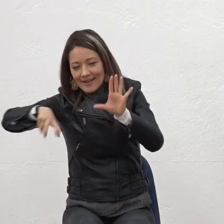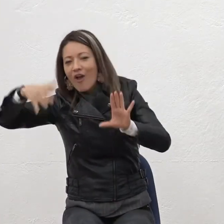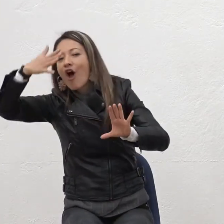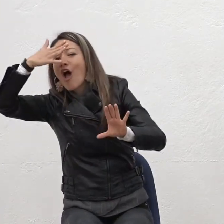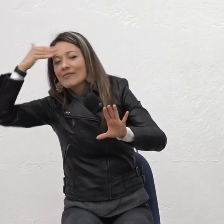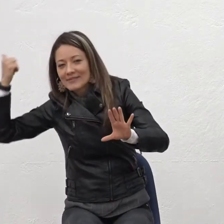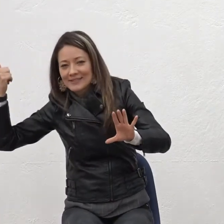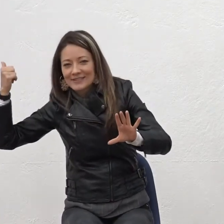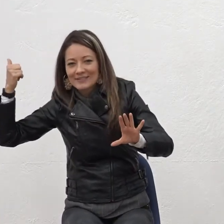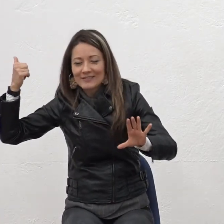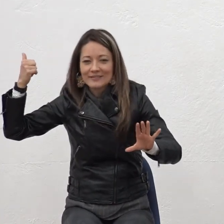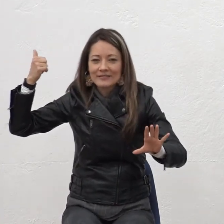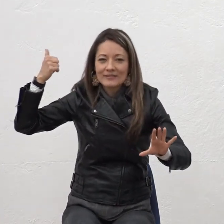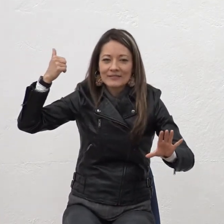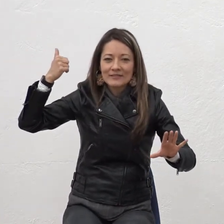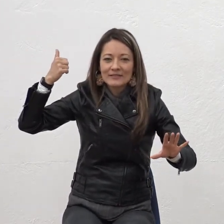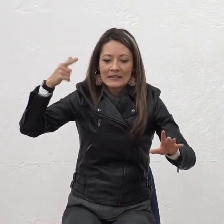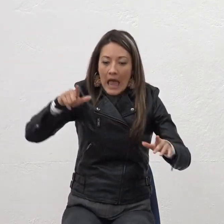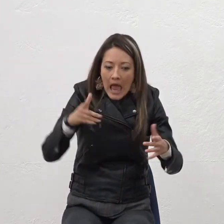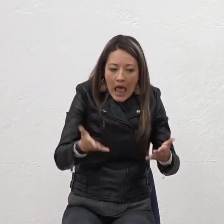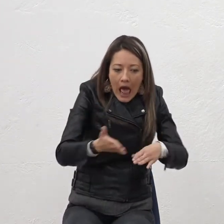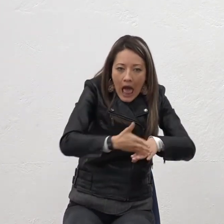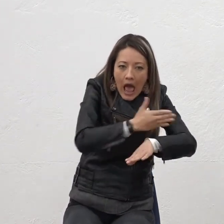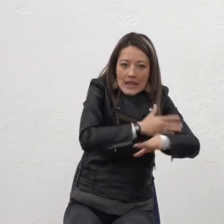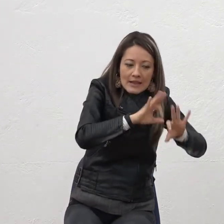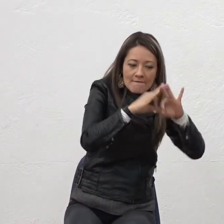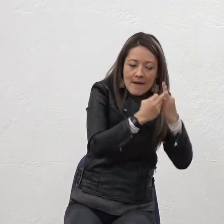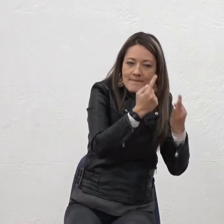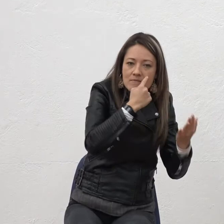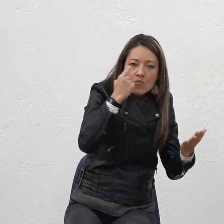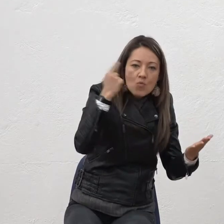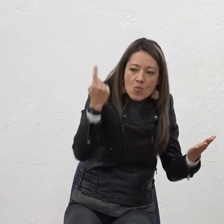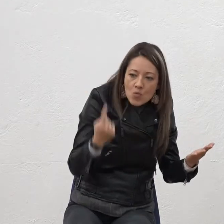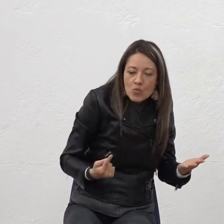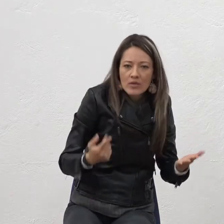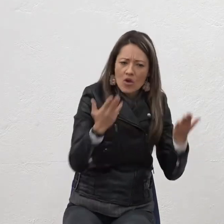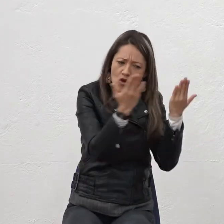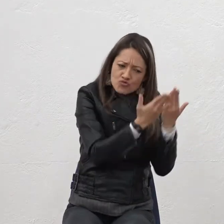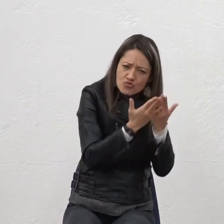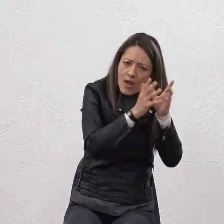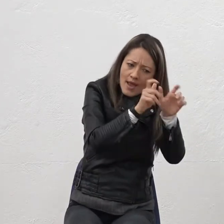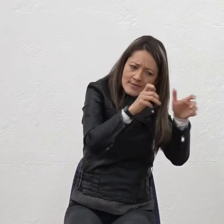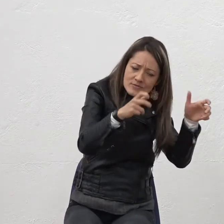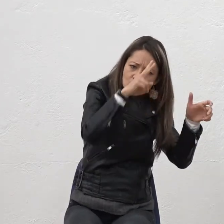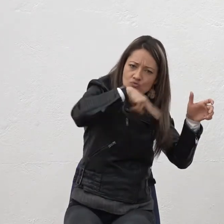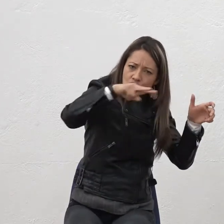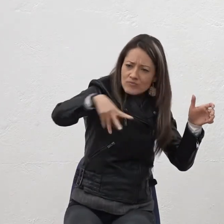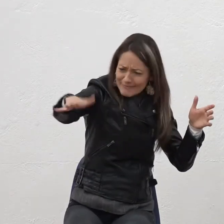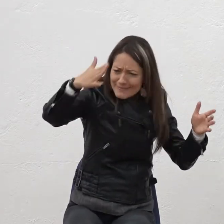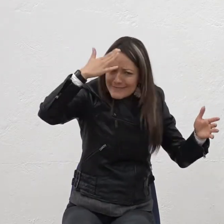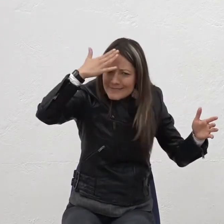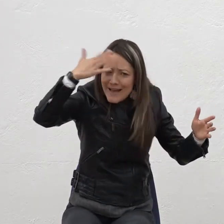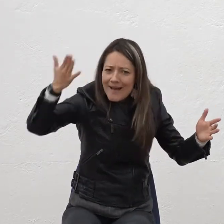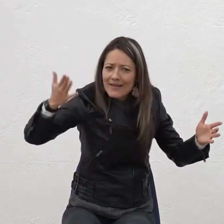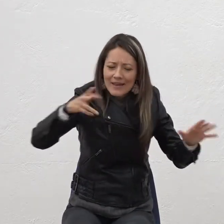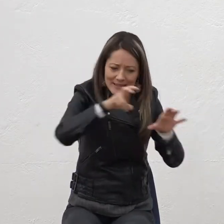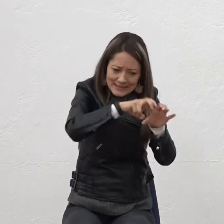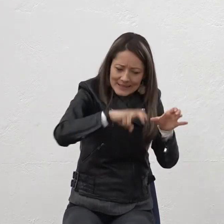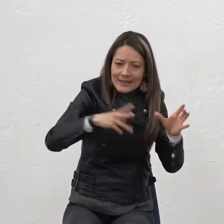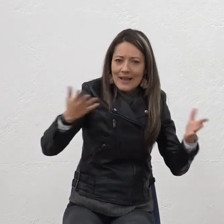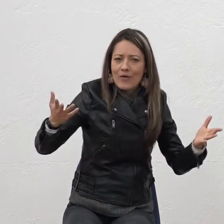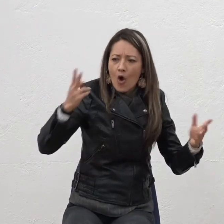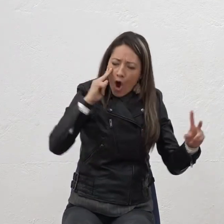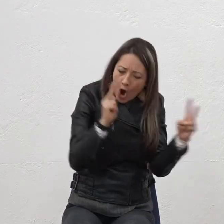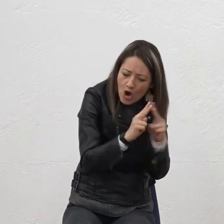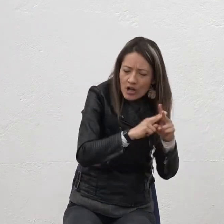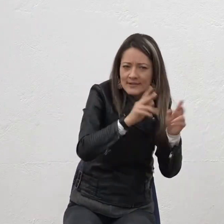venía. Levantado de una familia judía, estudiado de pronto, claro, en la sinagoga, conocedor